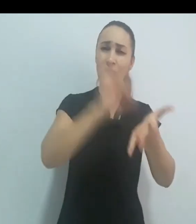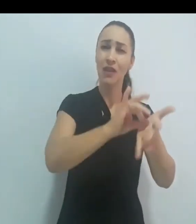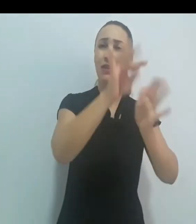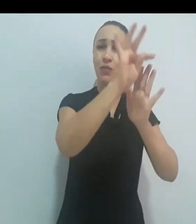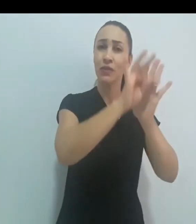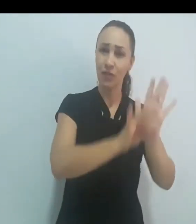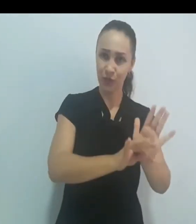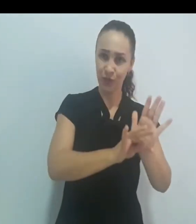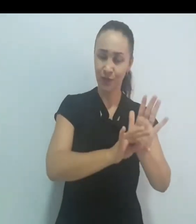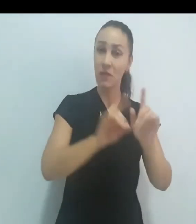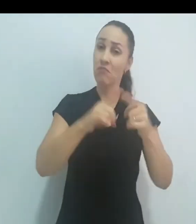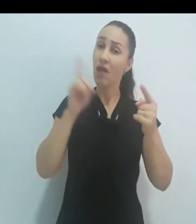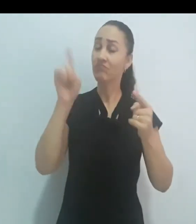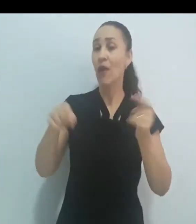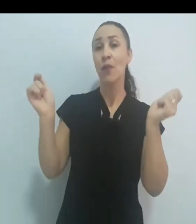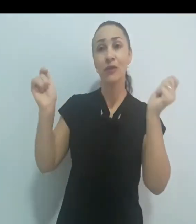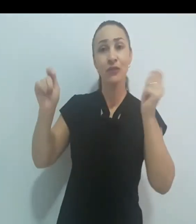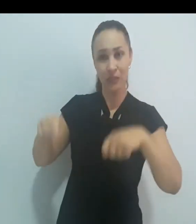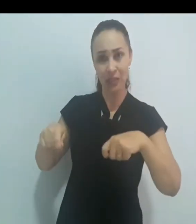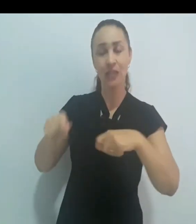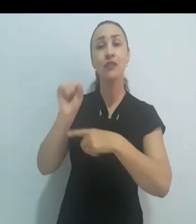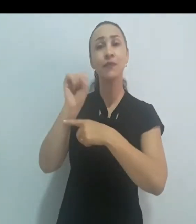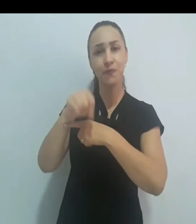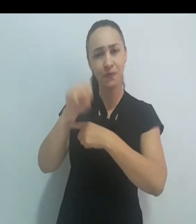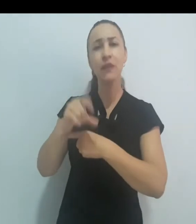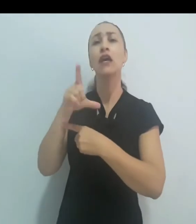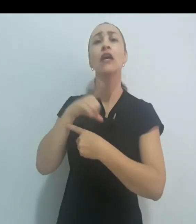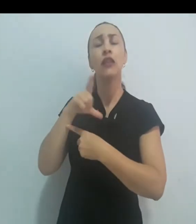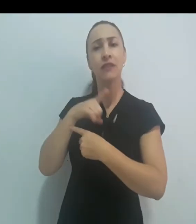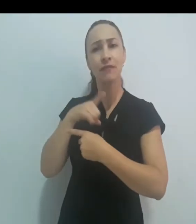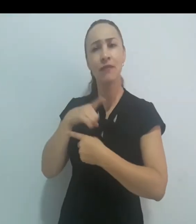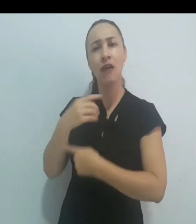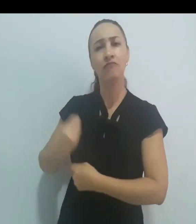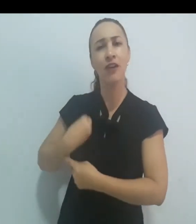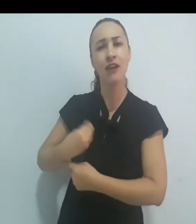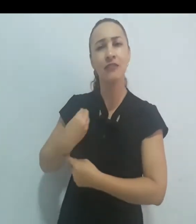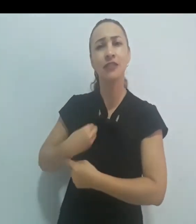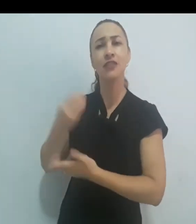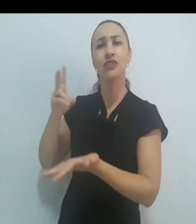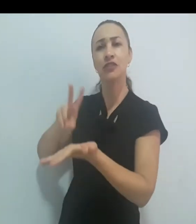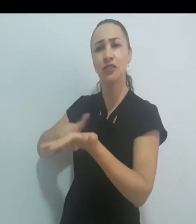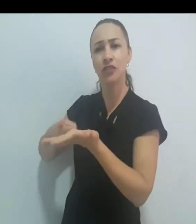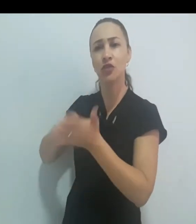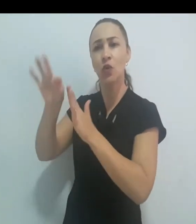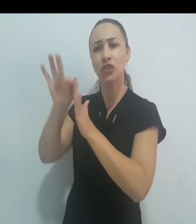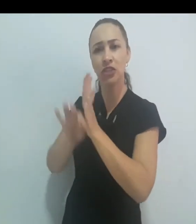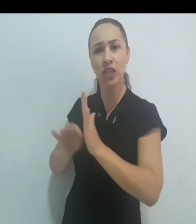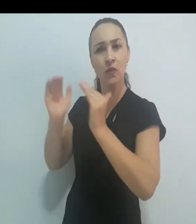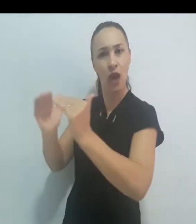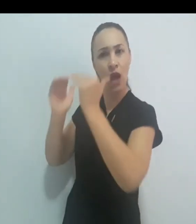a originalidade do texto. Mas é uma possibilidade, existem traduções, né, dos